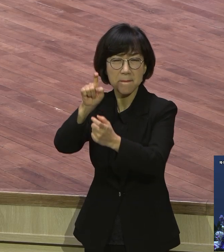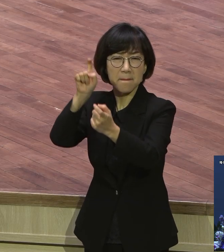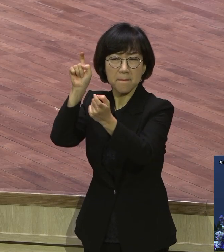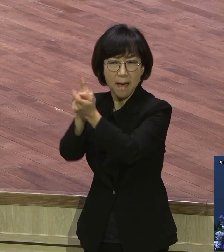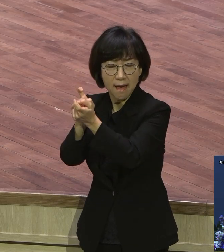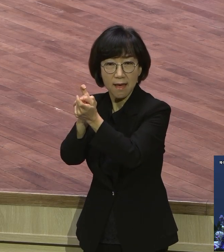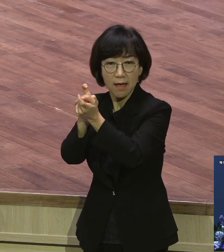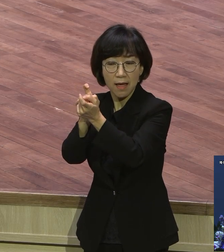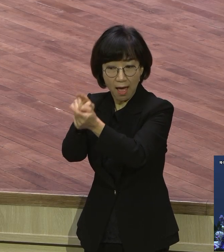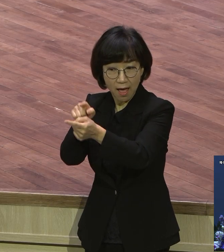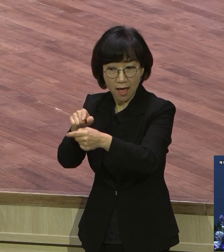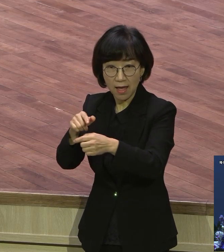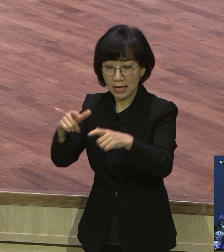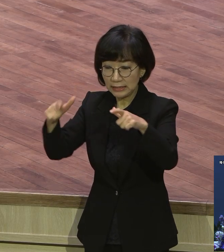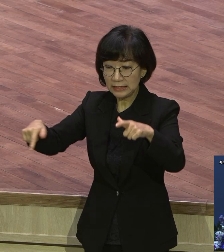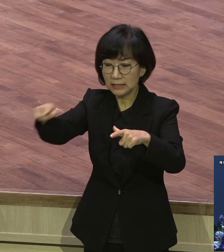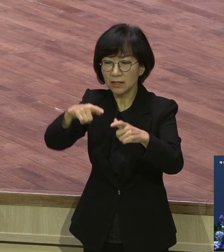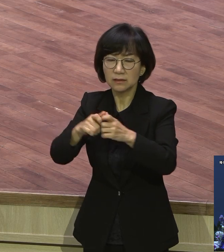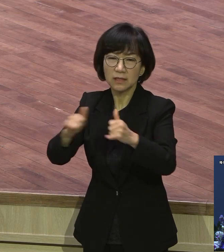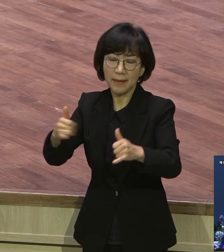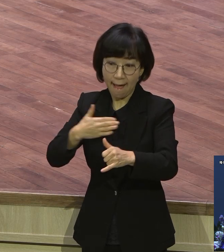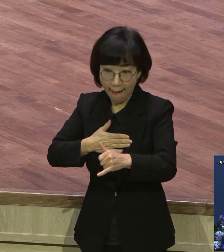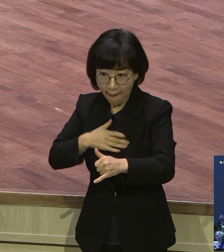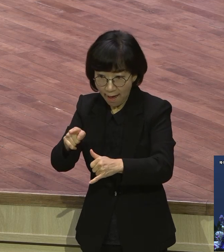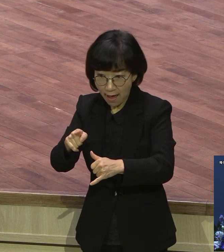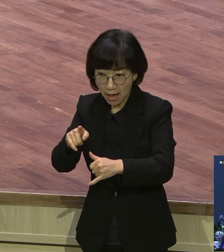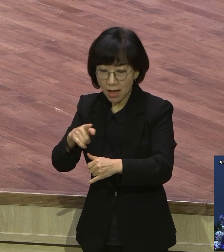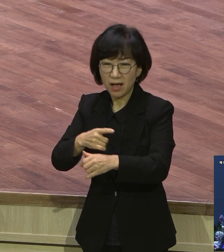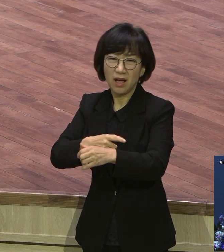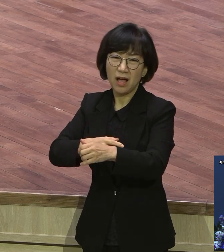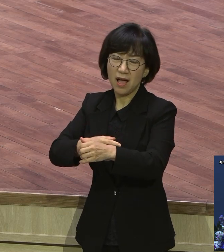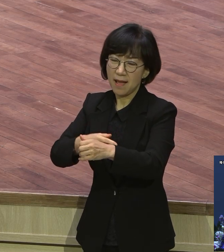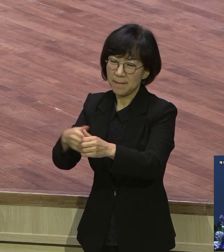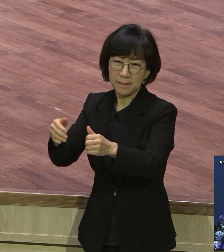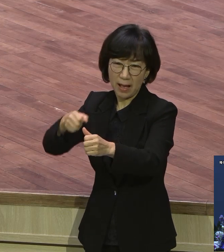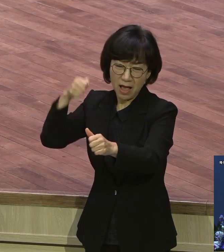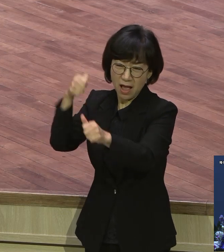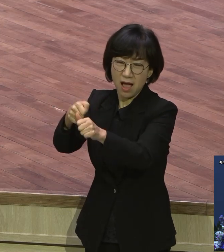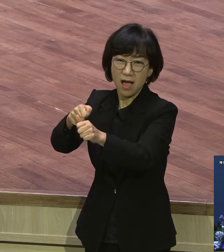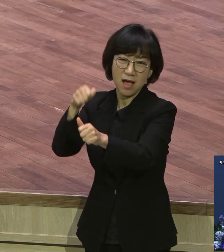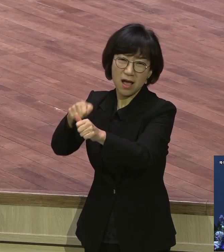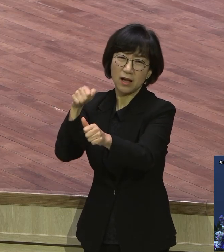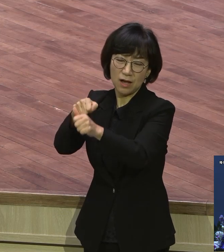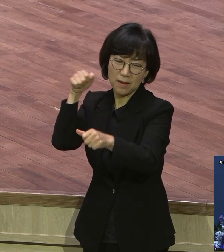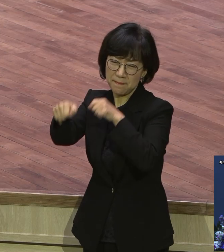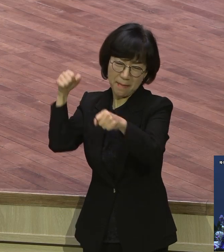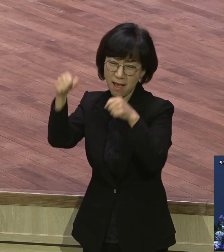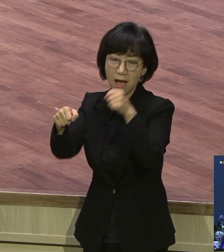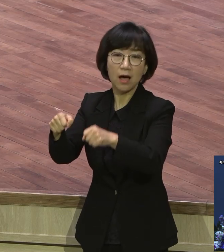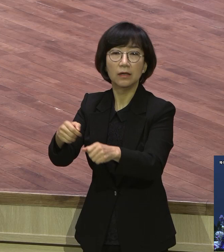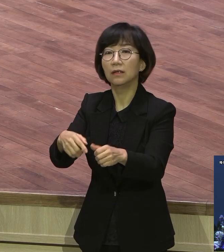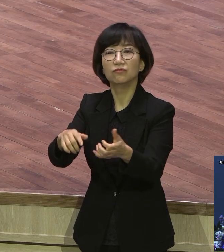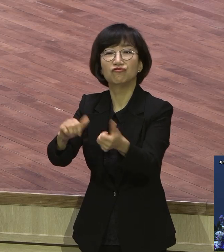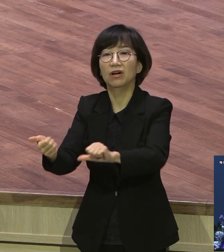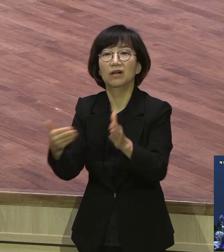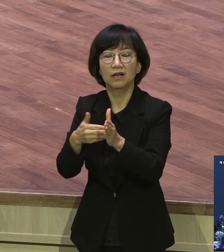알고 그 지역 사람들이 때려 죽였답니다. 확산 안 돼야 되니까 때려 죽이는